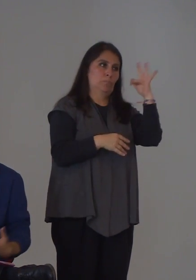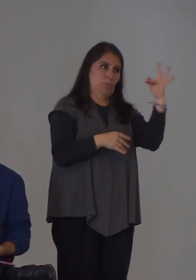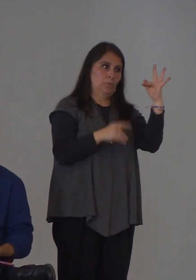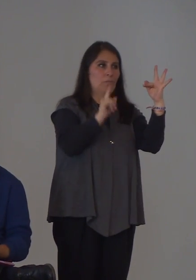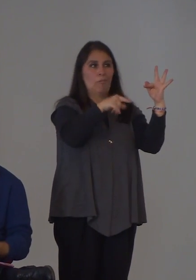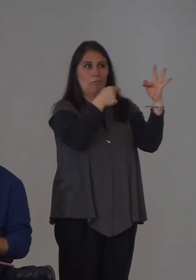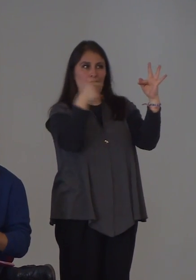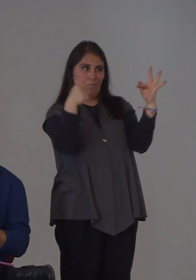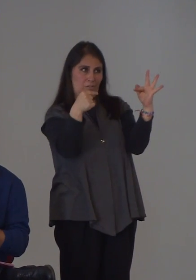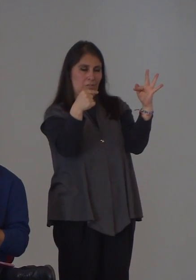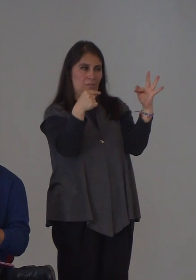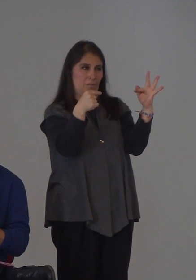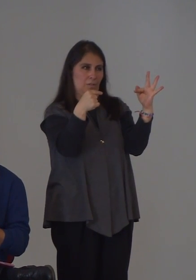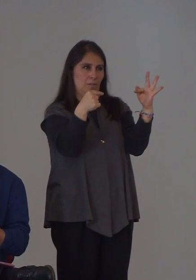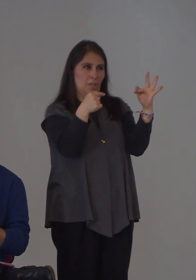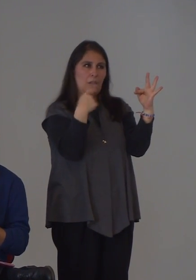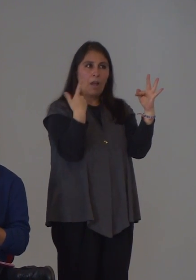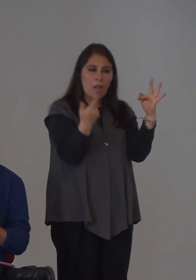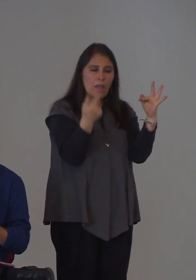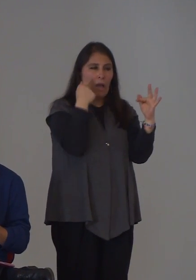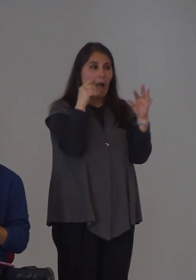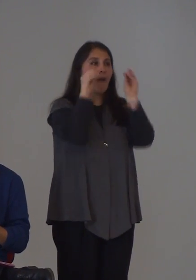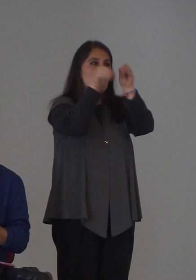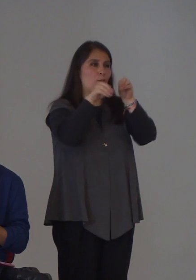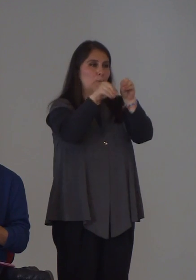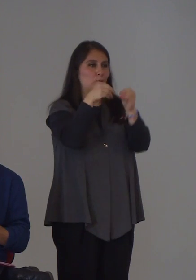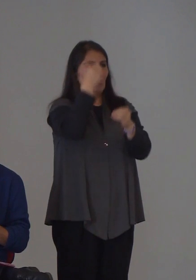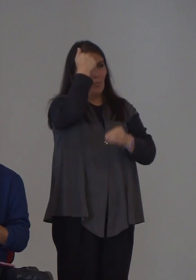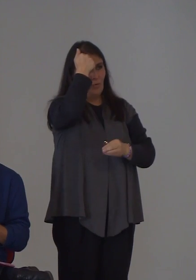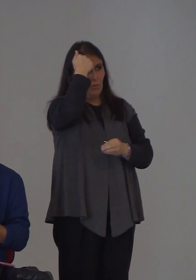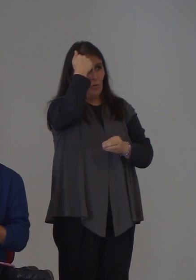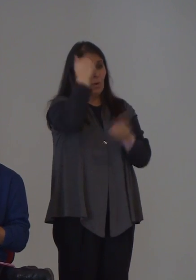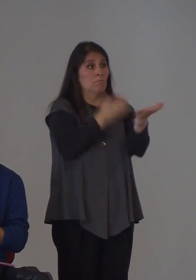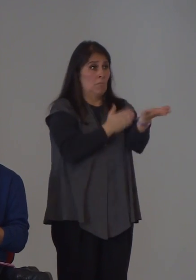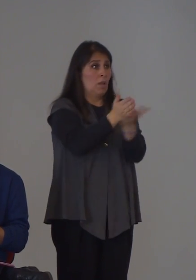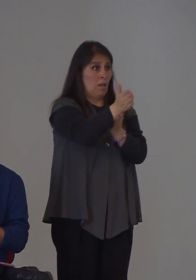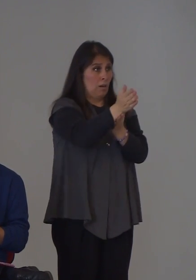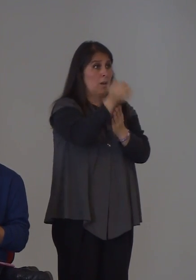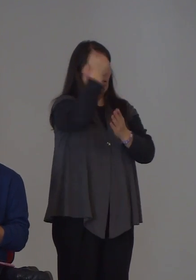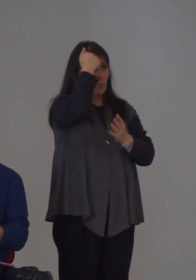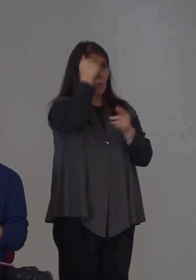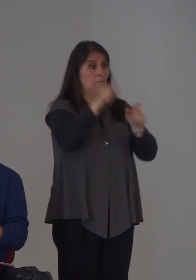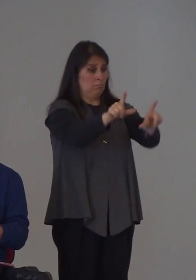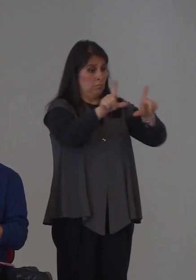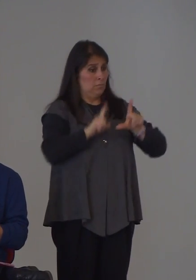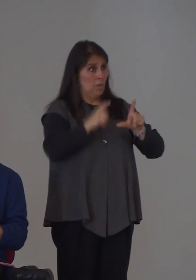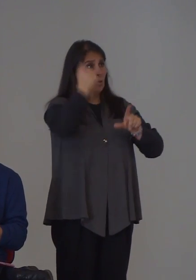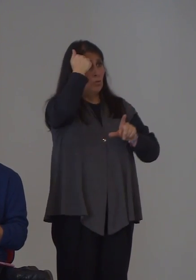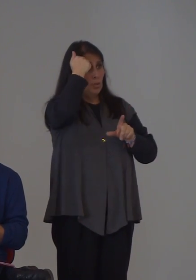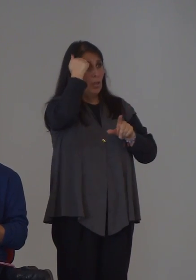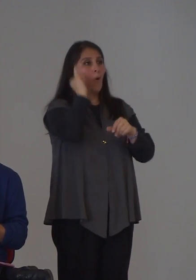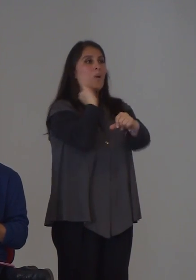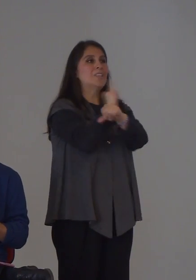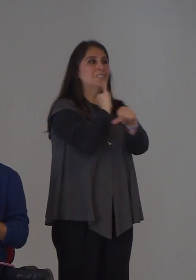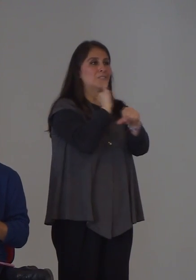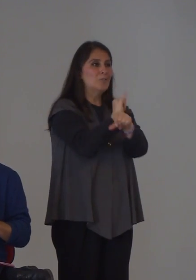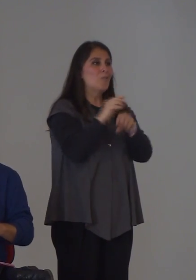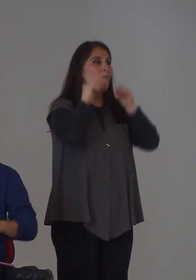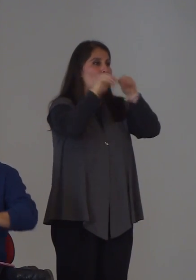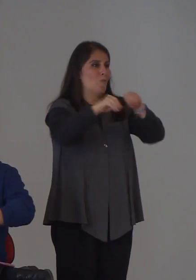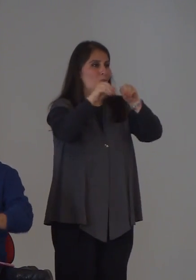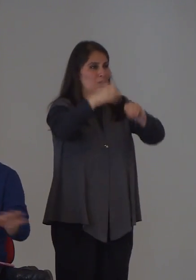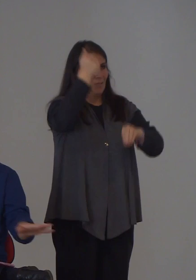la unificación del sistema de la formación docente. Hay una carrera docente, un título docente y un Instituto Nacional de Formación